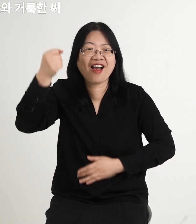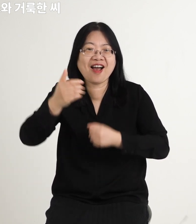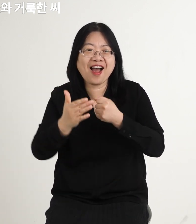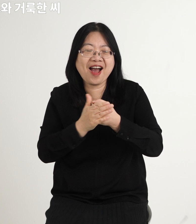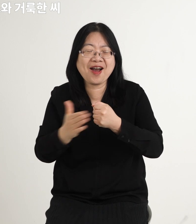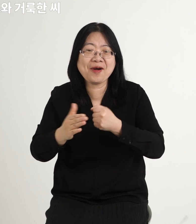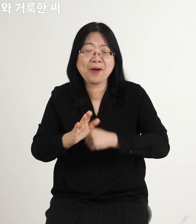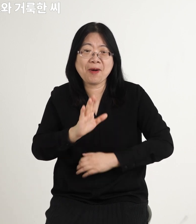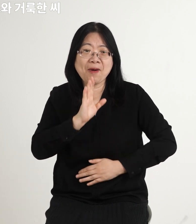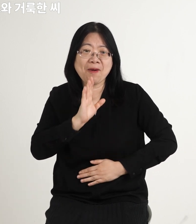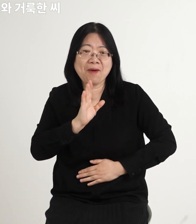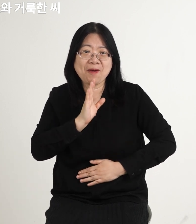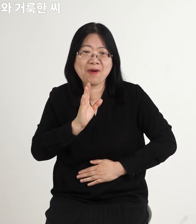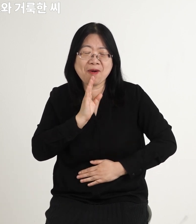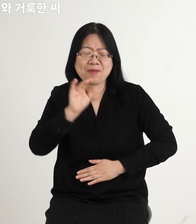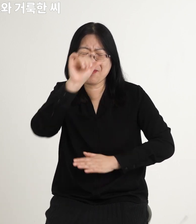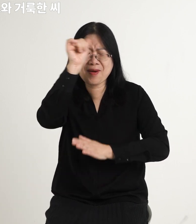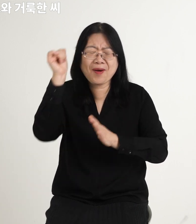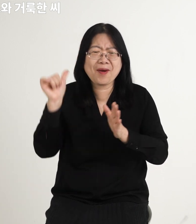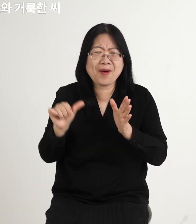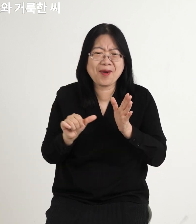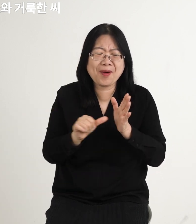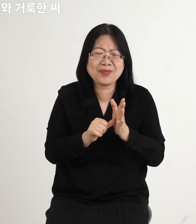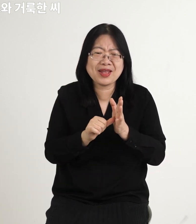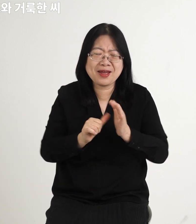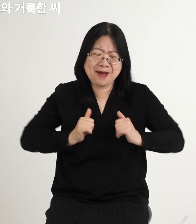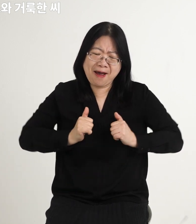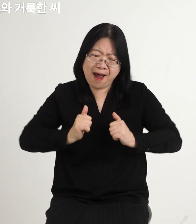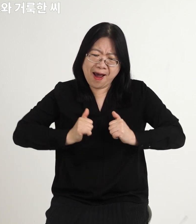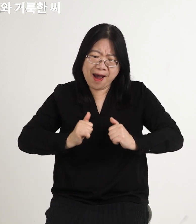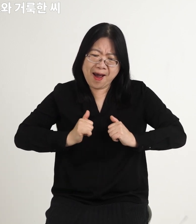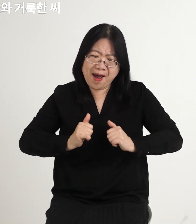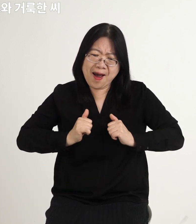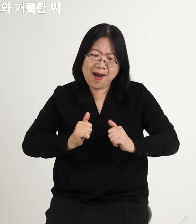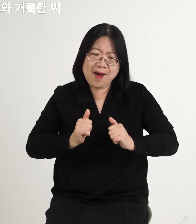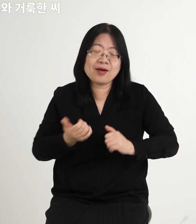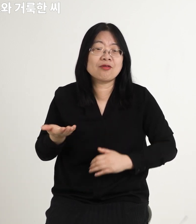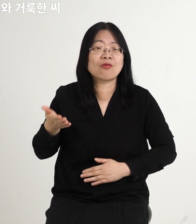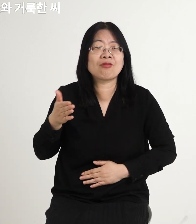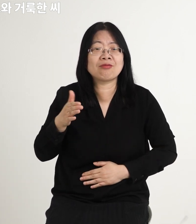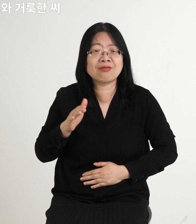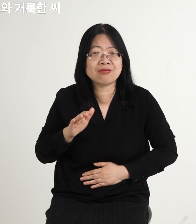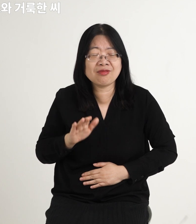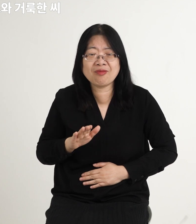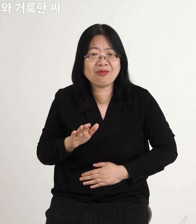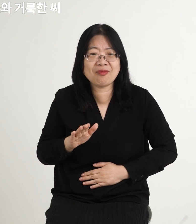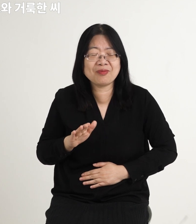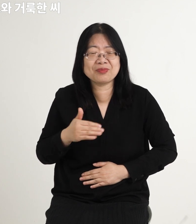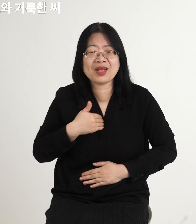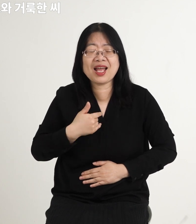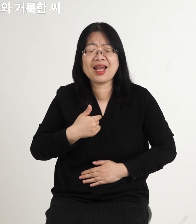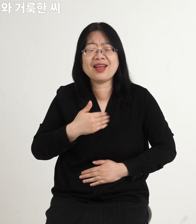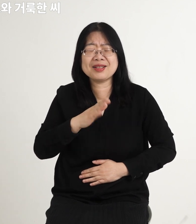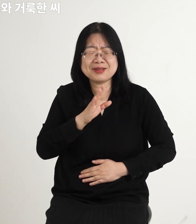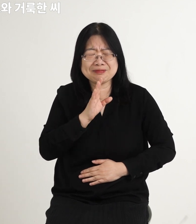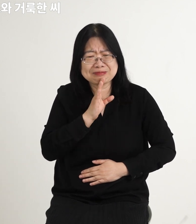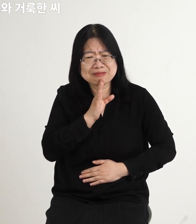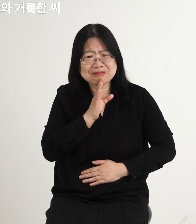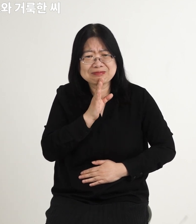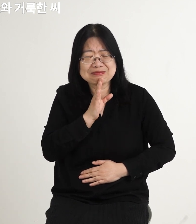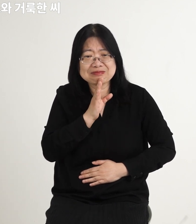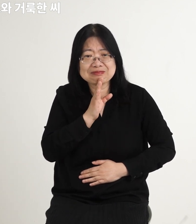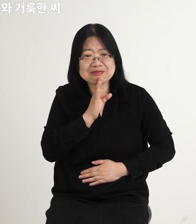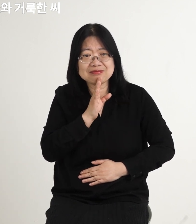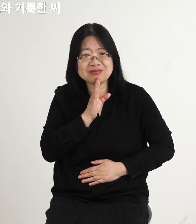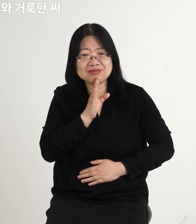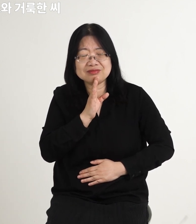그냥 평생 거기 목숨 걸고 들어갔는데 그것도 나에게 진정한